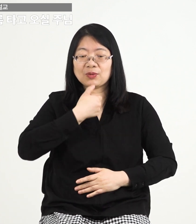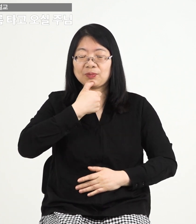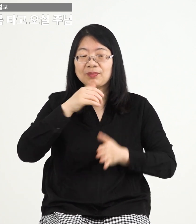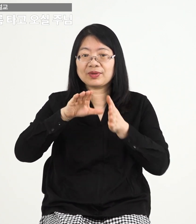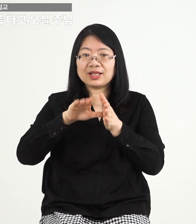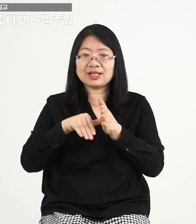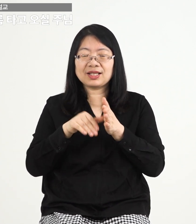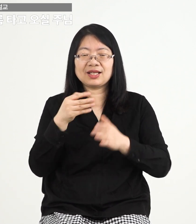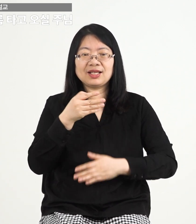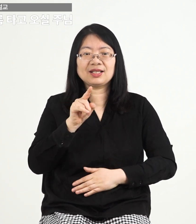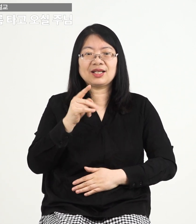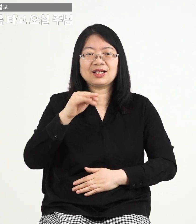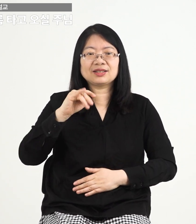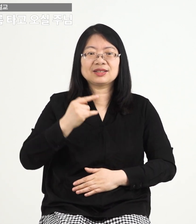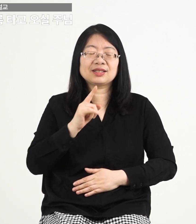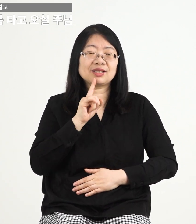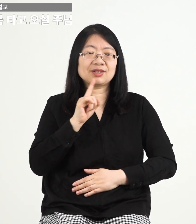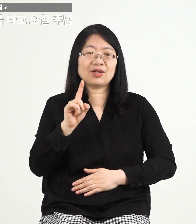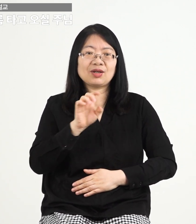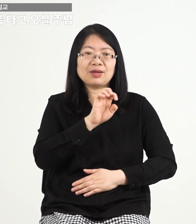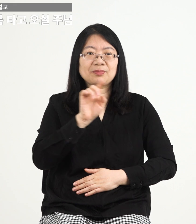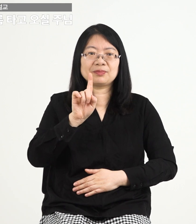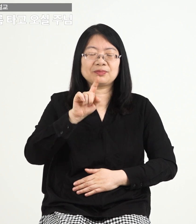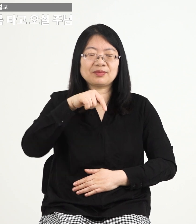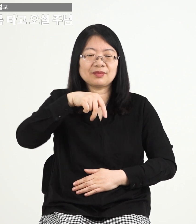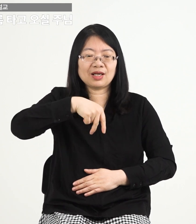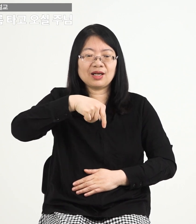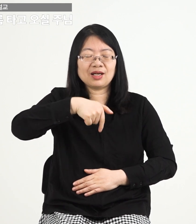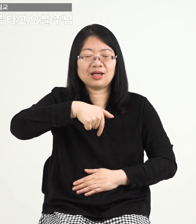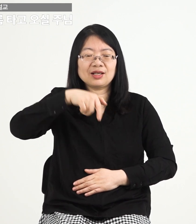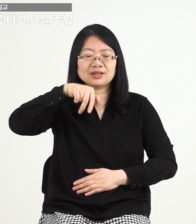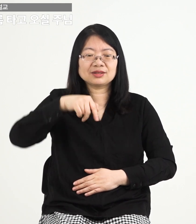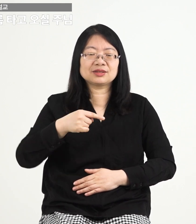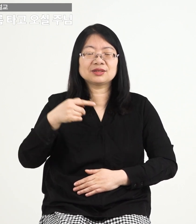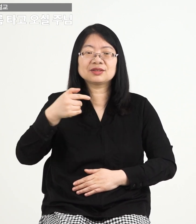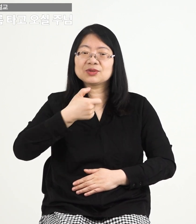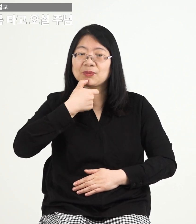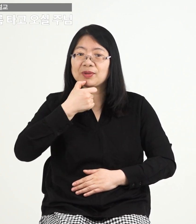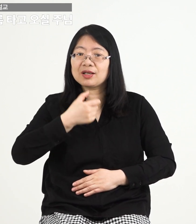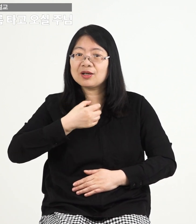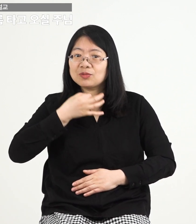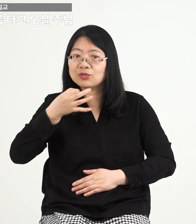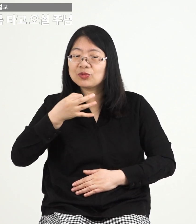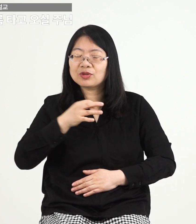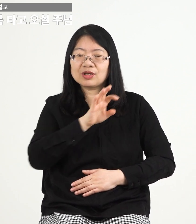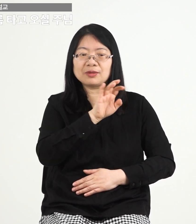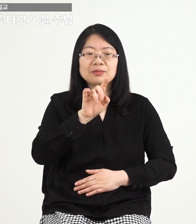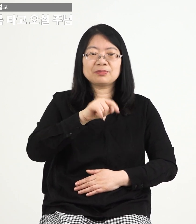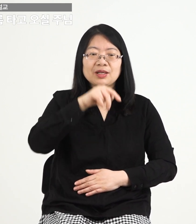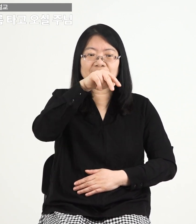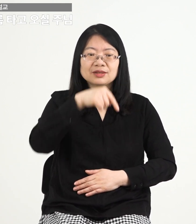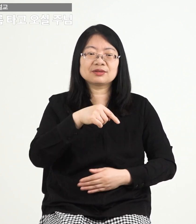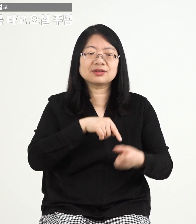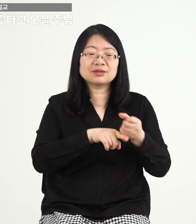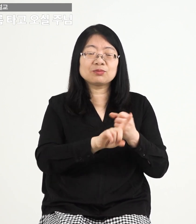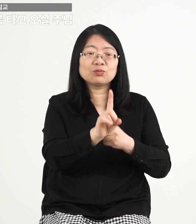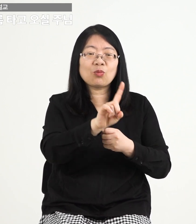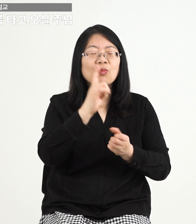시대에 라틴어로 팍스 로마라고 그랬어요. 팍스 로마. 팍스라는 말이 무슨 뜻이죠? 평화.